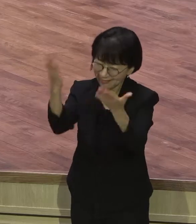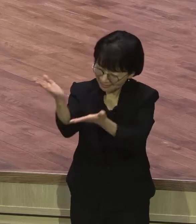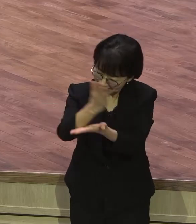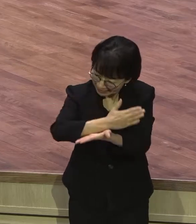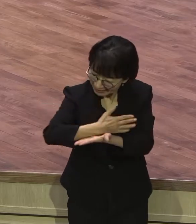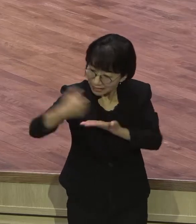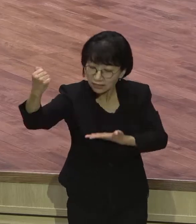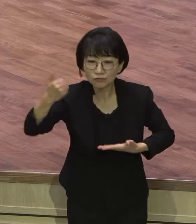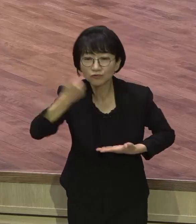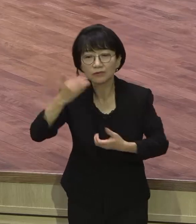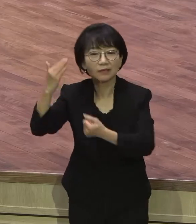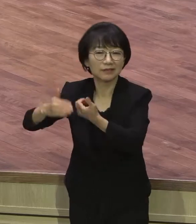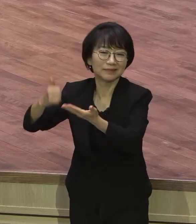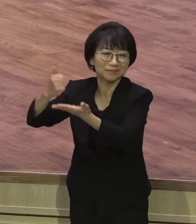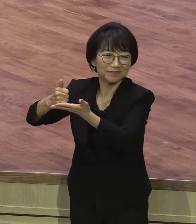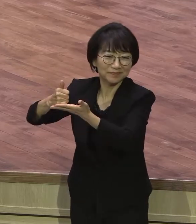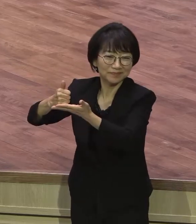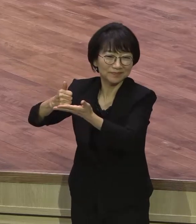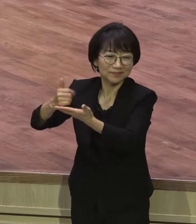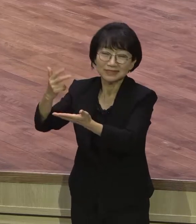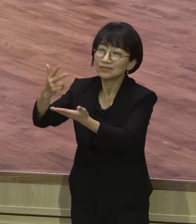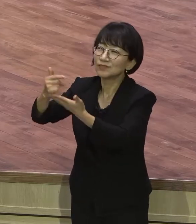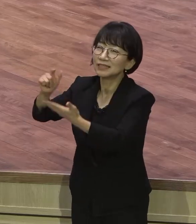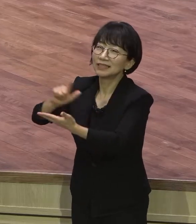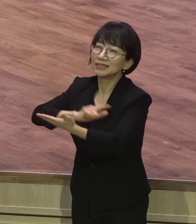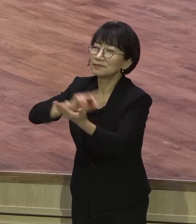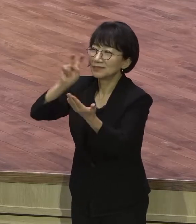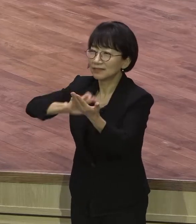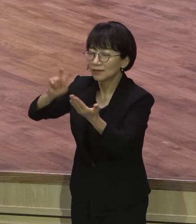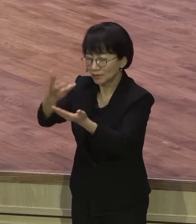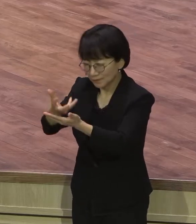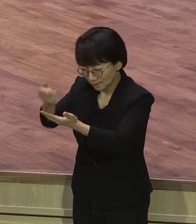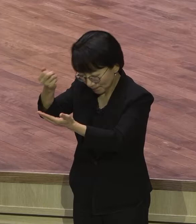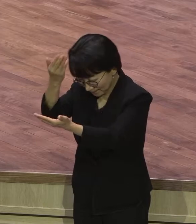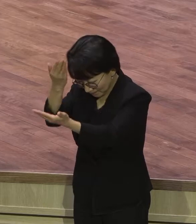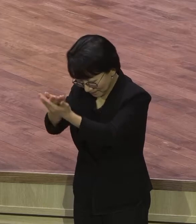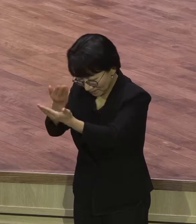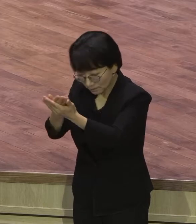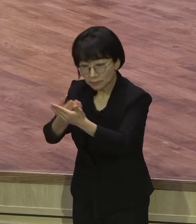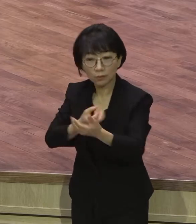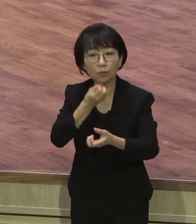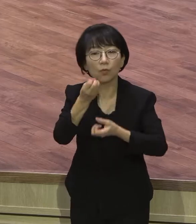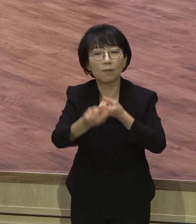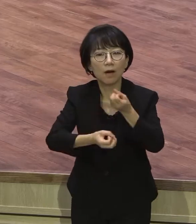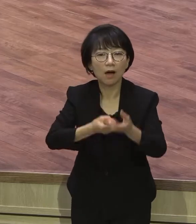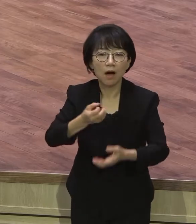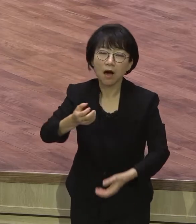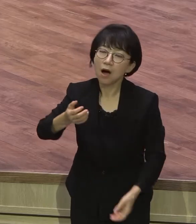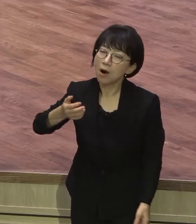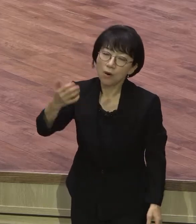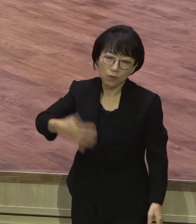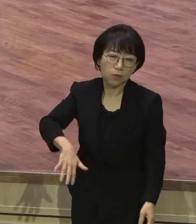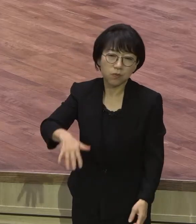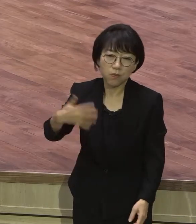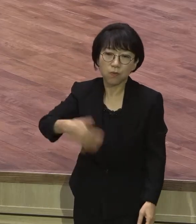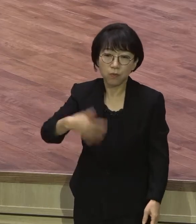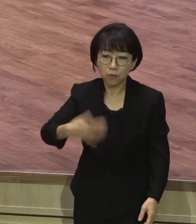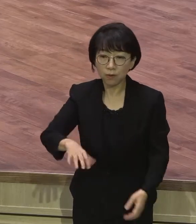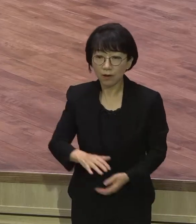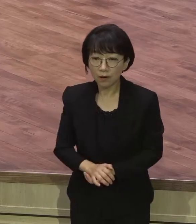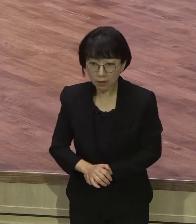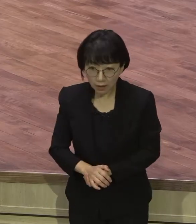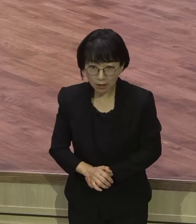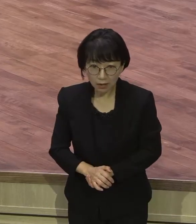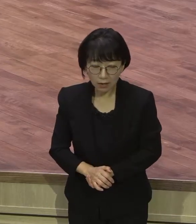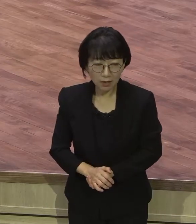가신 이도 여호와시오니. 여호와의 이름이 찬송을 받으실지로다. 자, 대단하지요. 사실